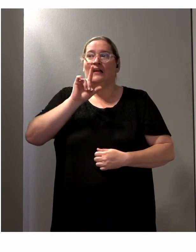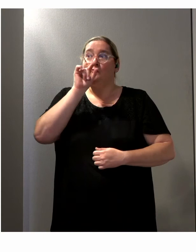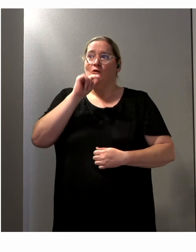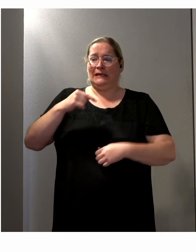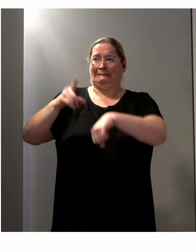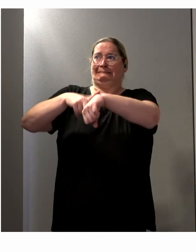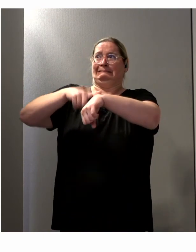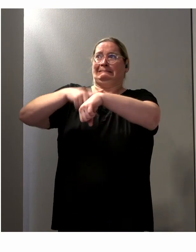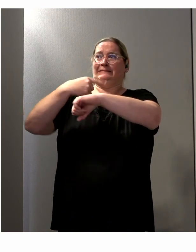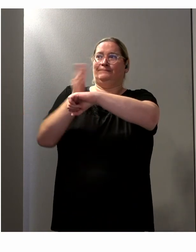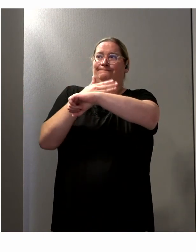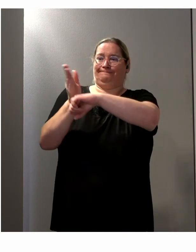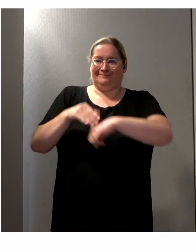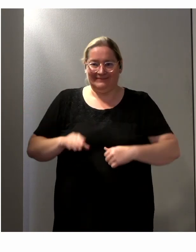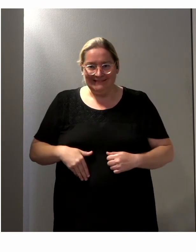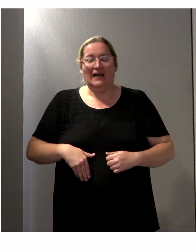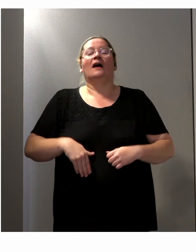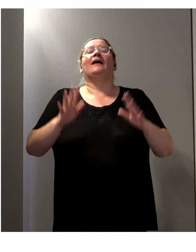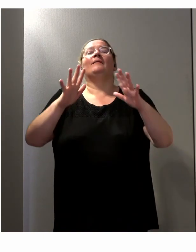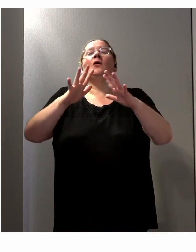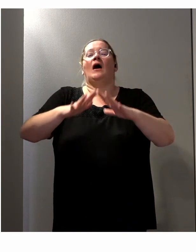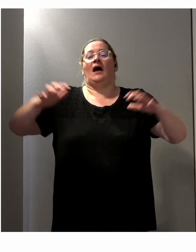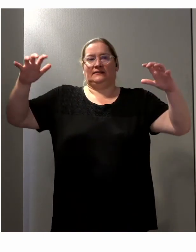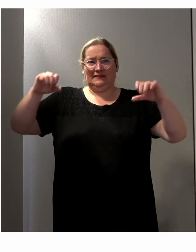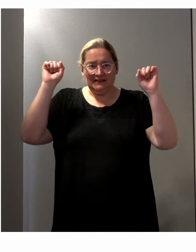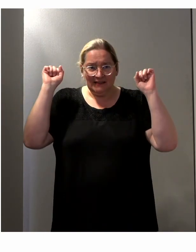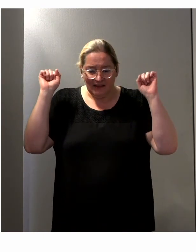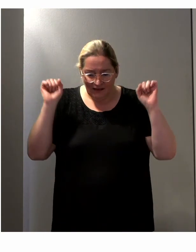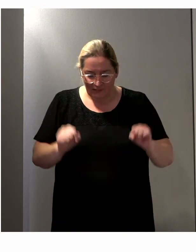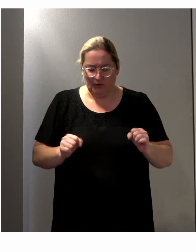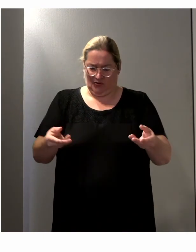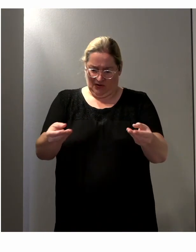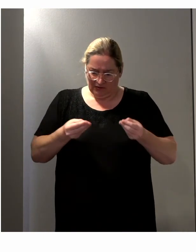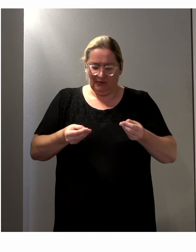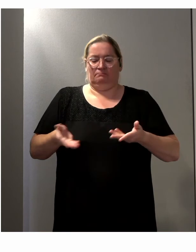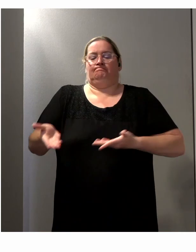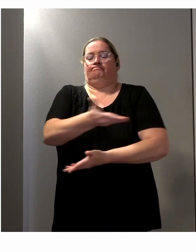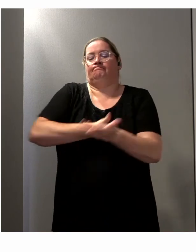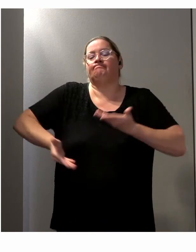que j'ai dépassé largement le temps. Donc, des assises pourraient nous permettre de poursuivre, en tout cas, les